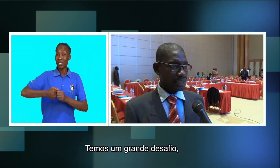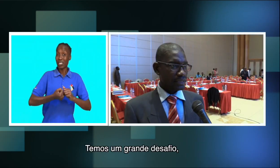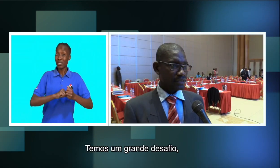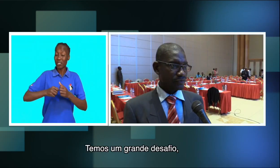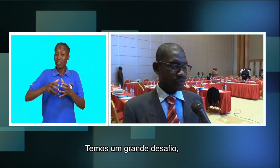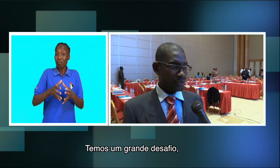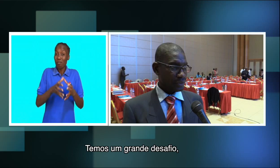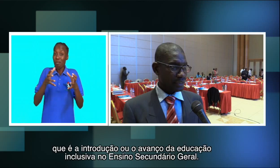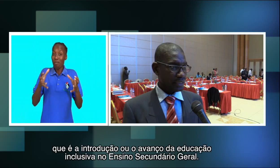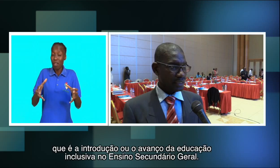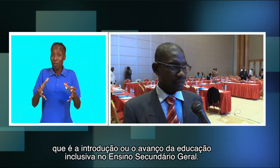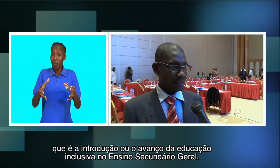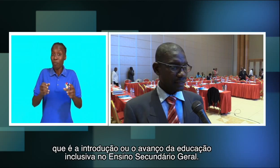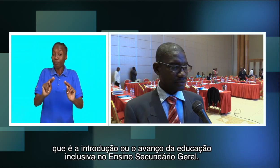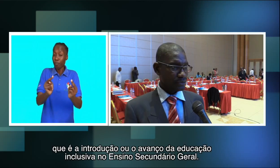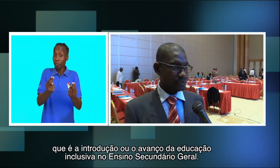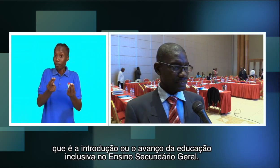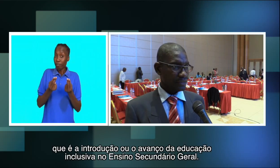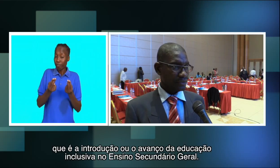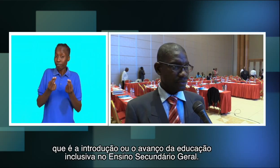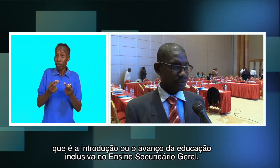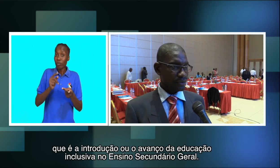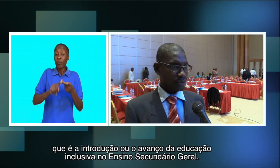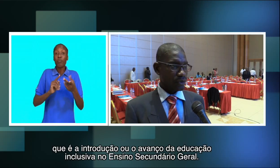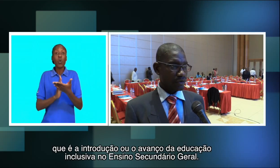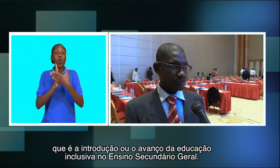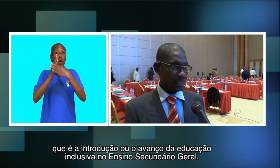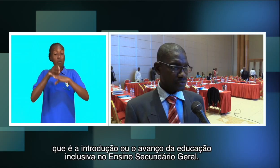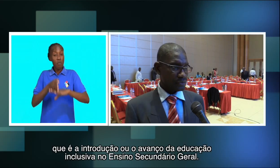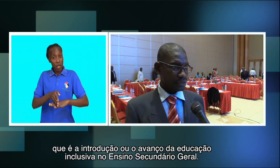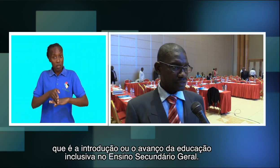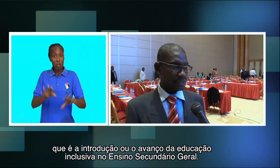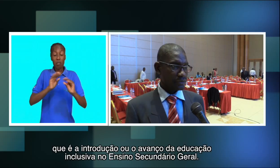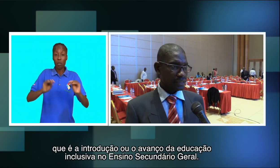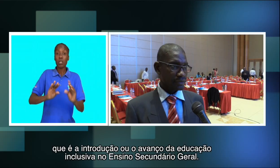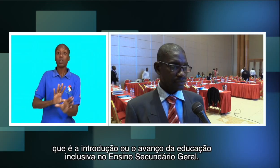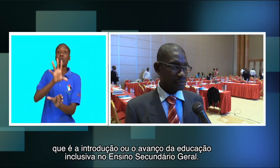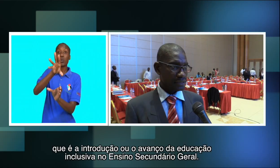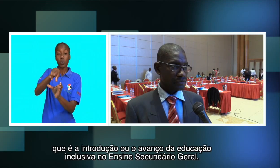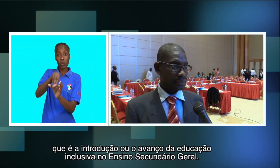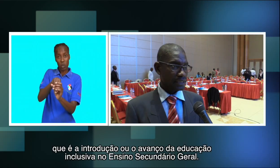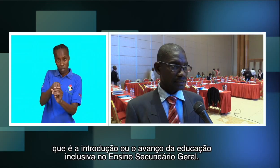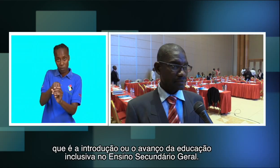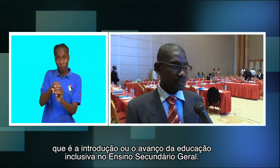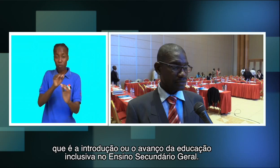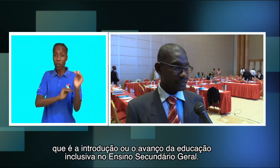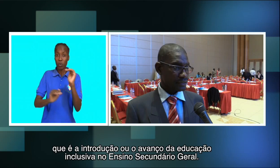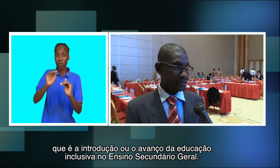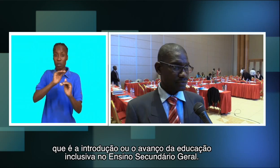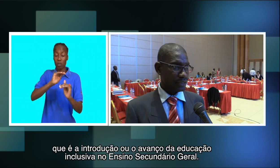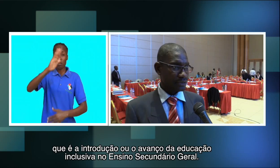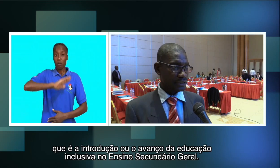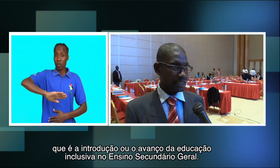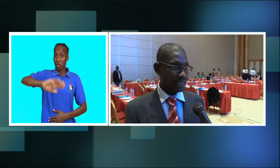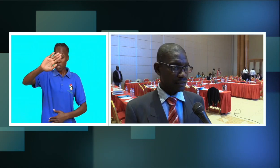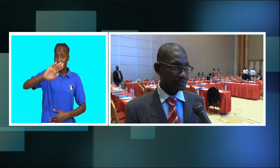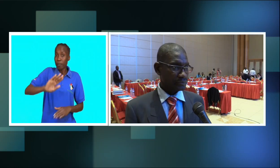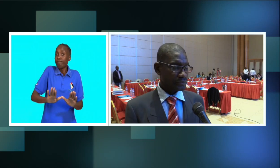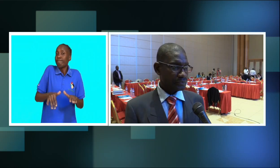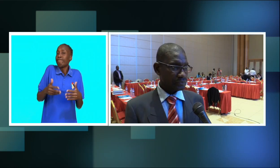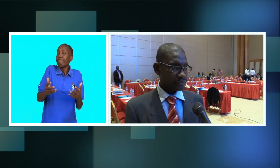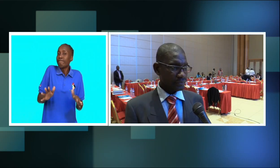Temos um grande desafio, que é a introdução ou o avanço da educação inclusiva para o ensino secundário